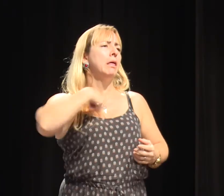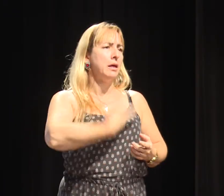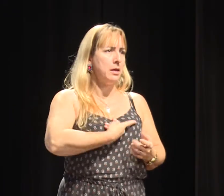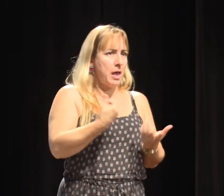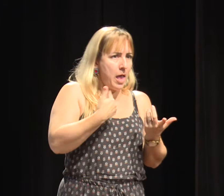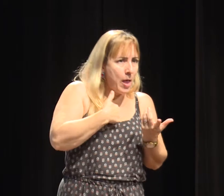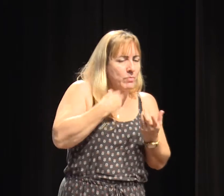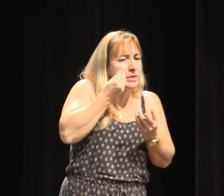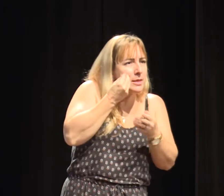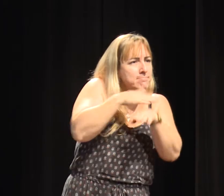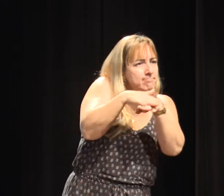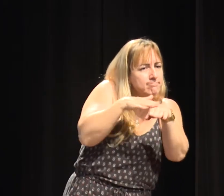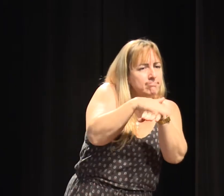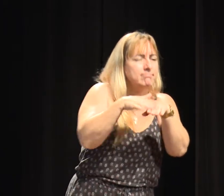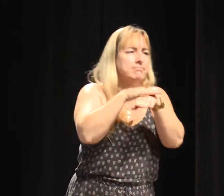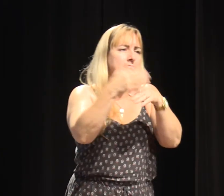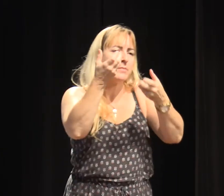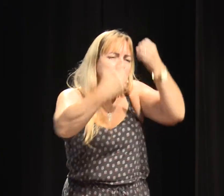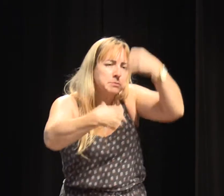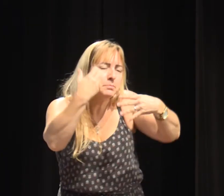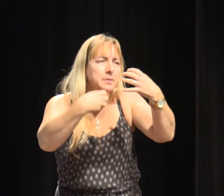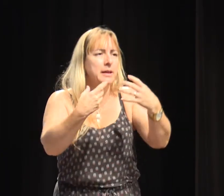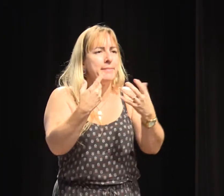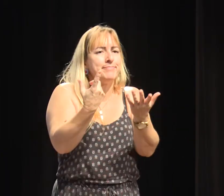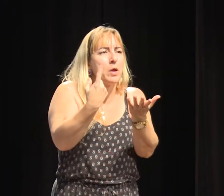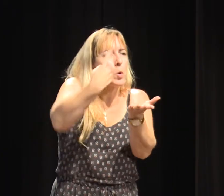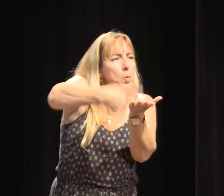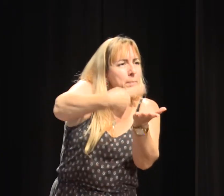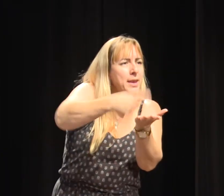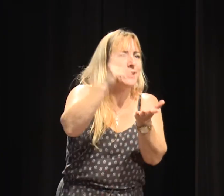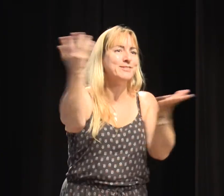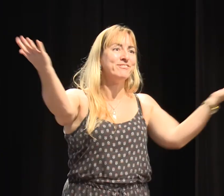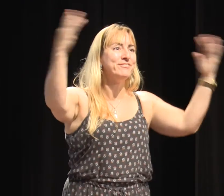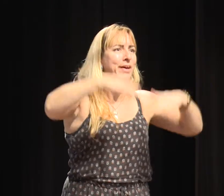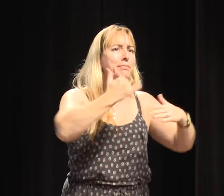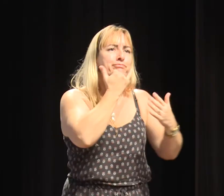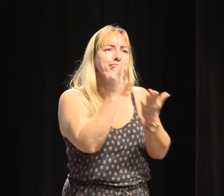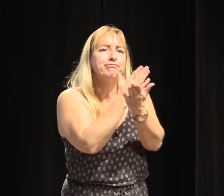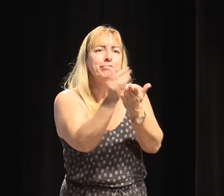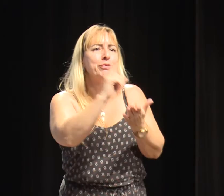sobre a transexualidade e todos esses esclarecimentos,